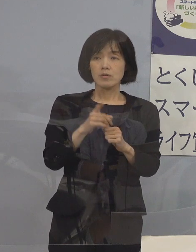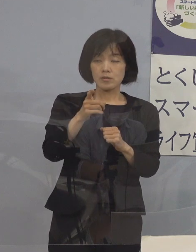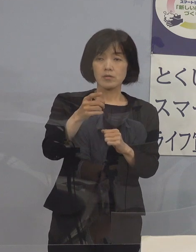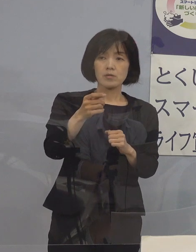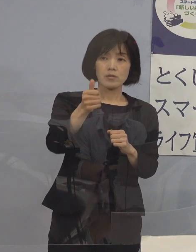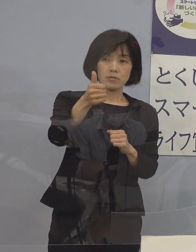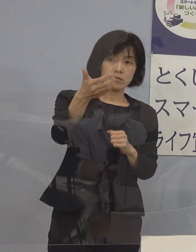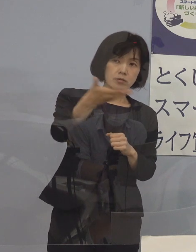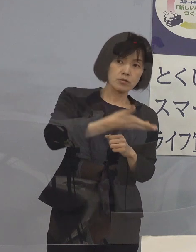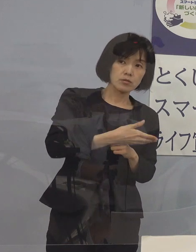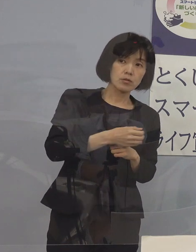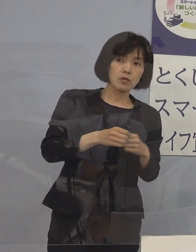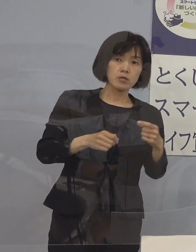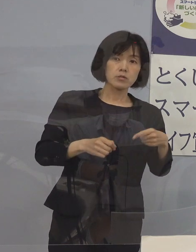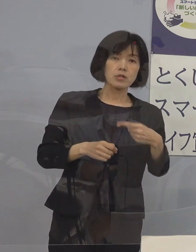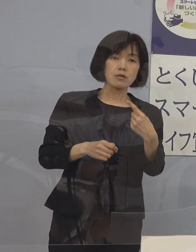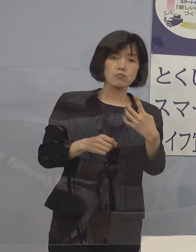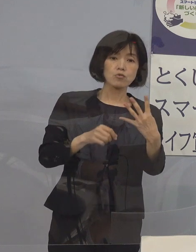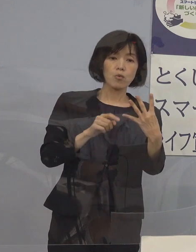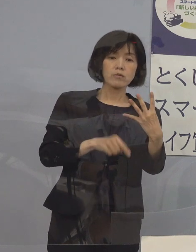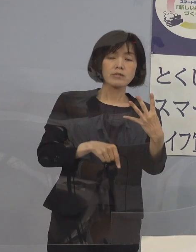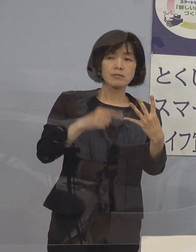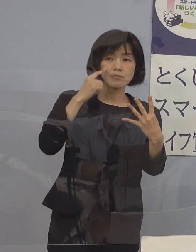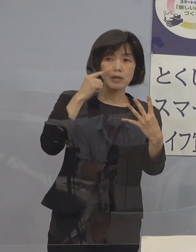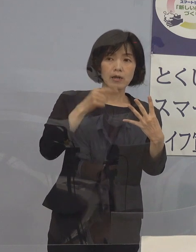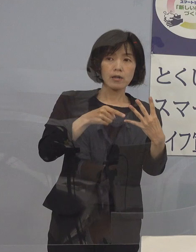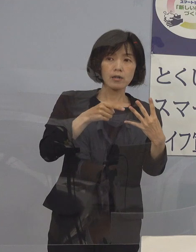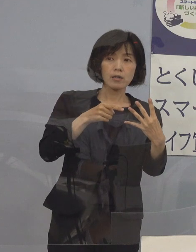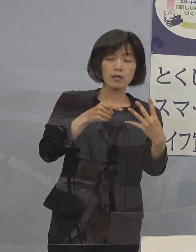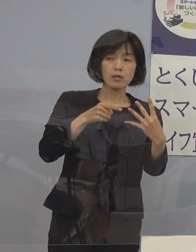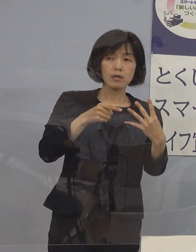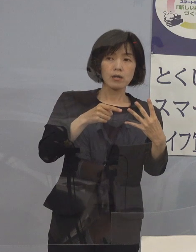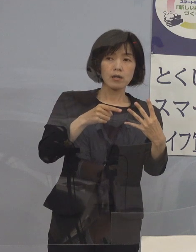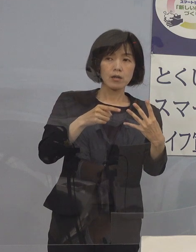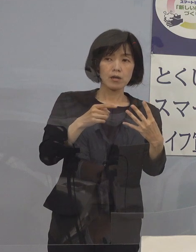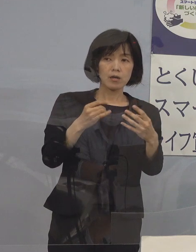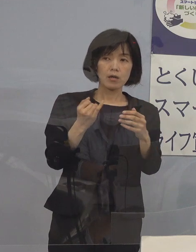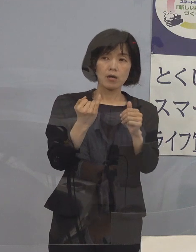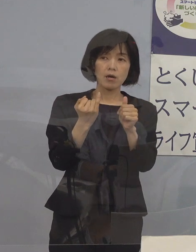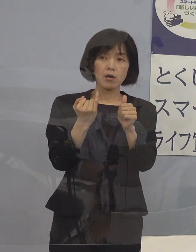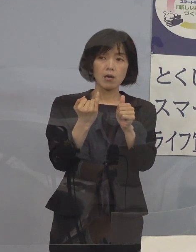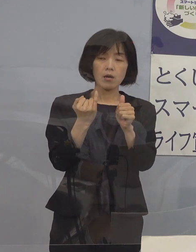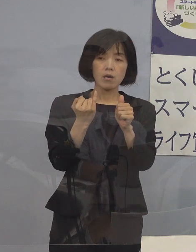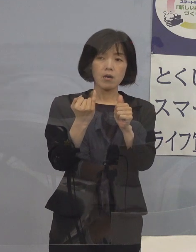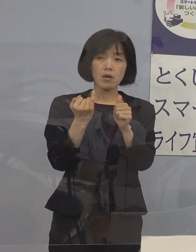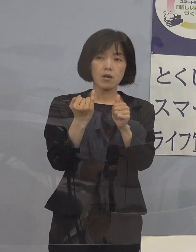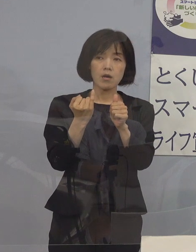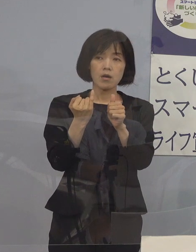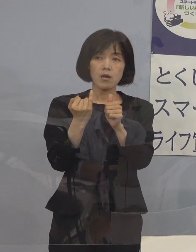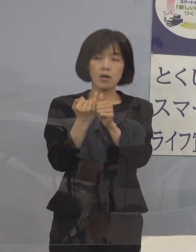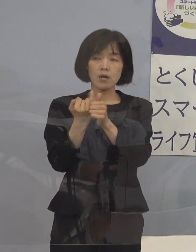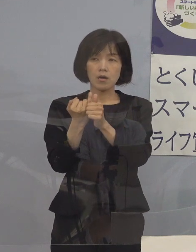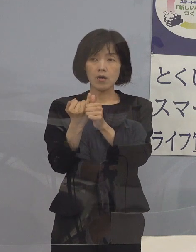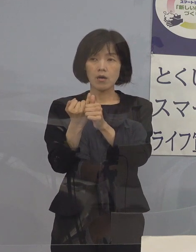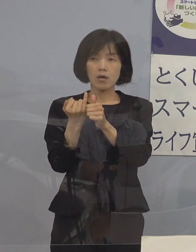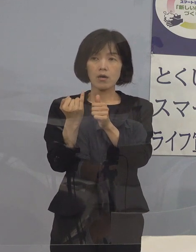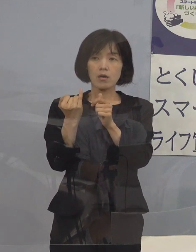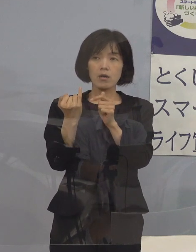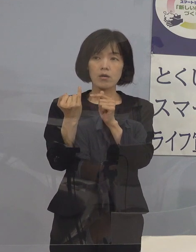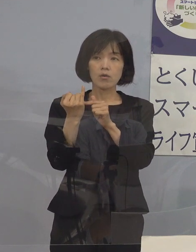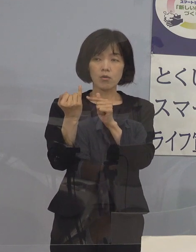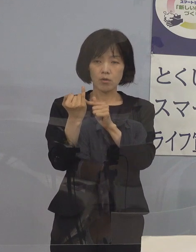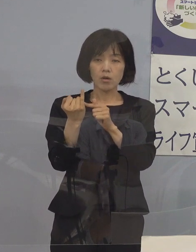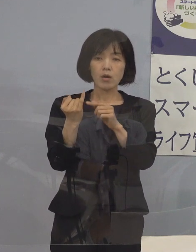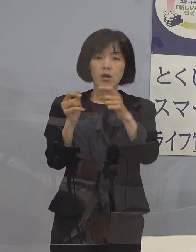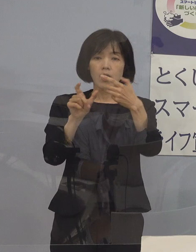うぞ。 ですね、104例目の方、 はい、 もまあ、パートナーの方が遠くから症状が出ているということで、東海港